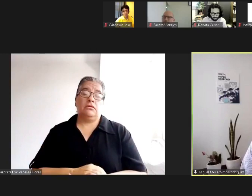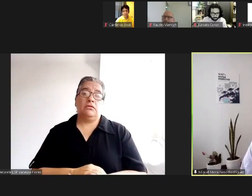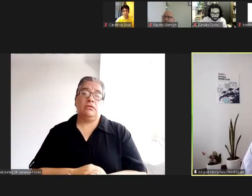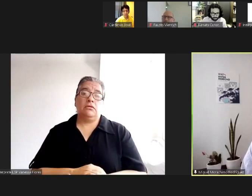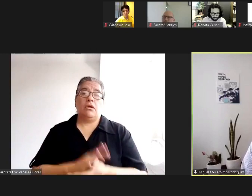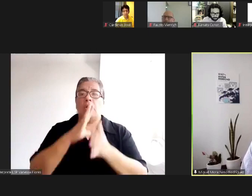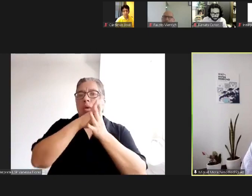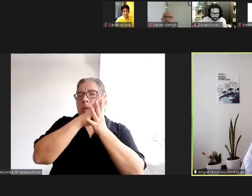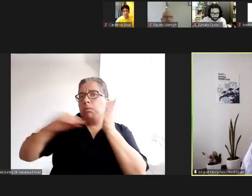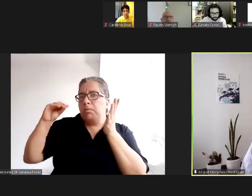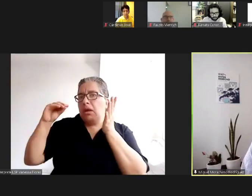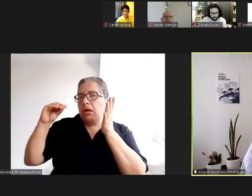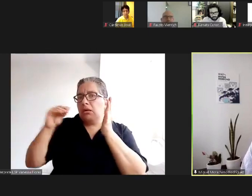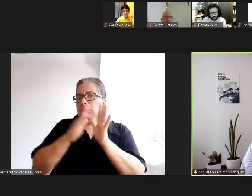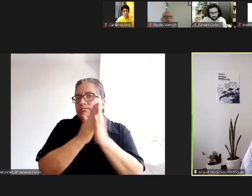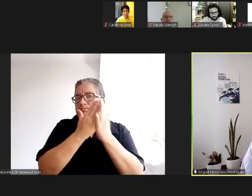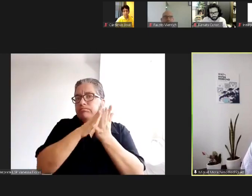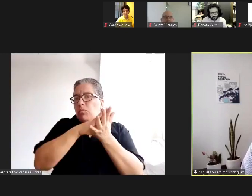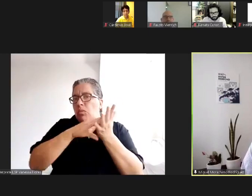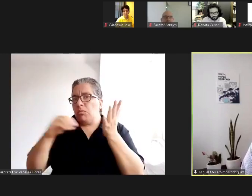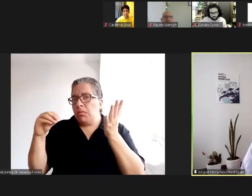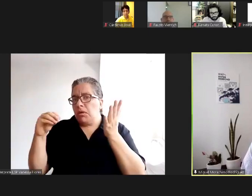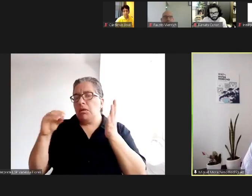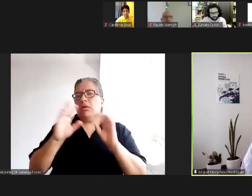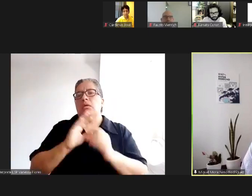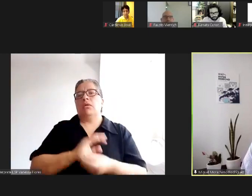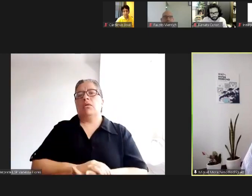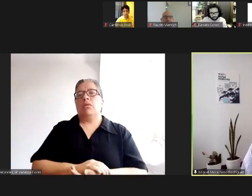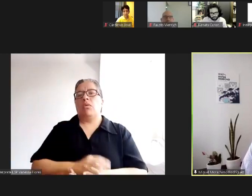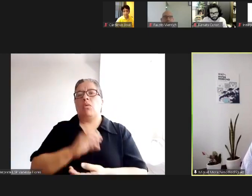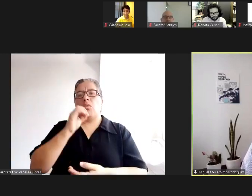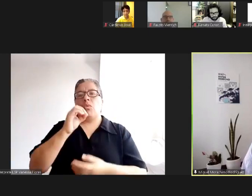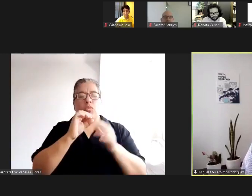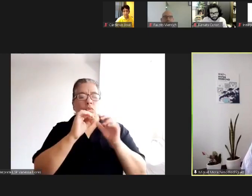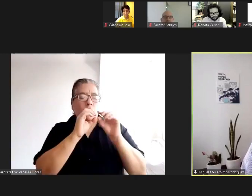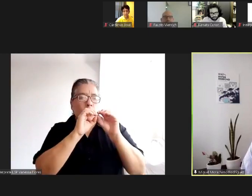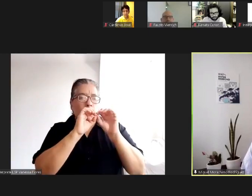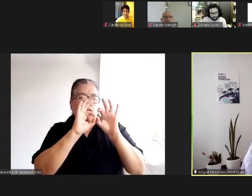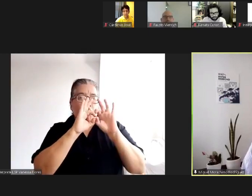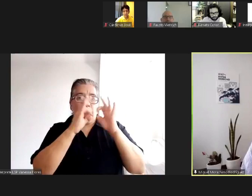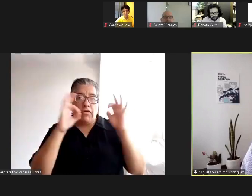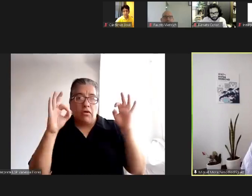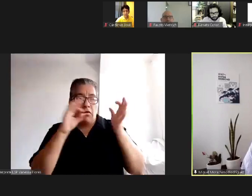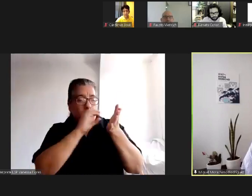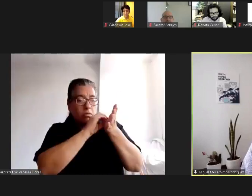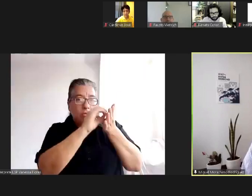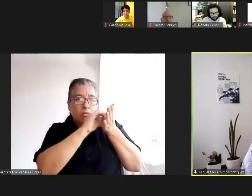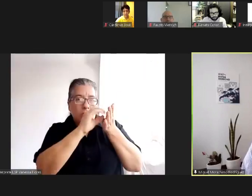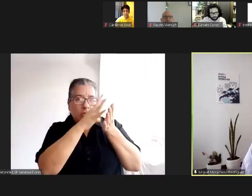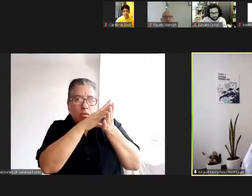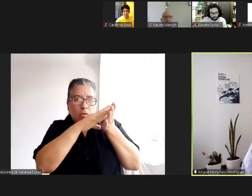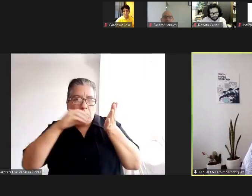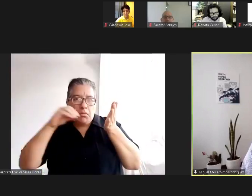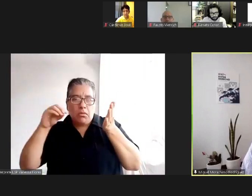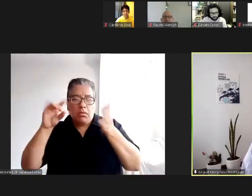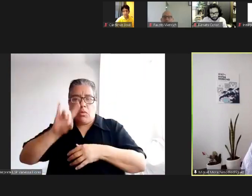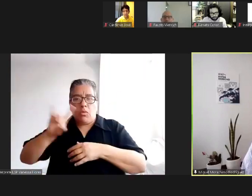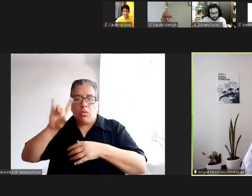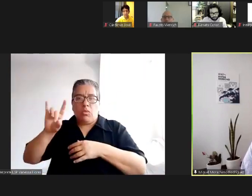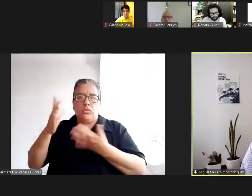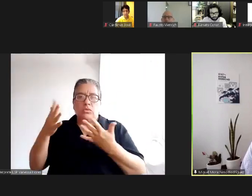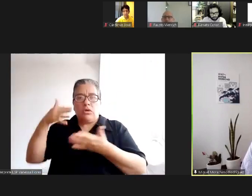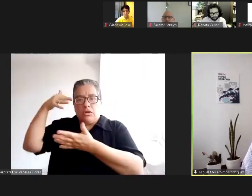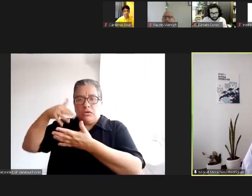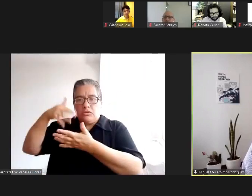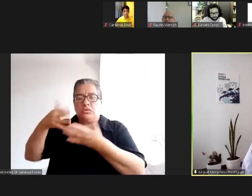fotocopiar o poder copiar pequeños fragmentos de una obra para fines académicos, ¿no? Son derechos con los que